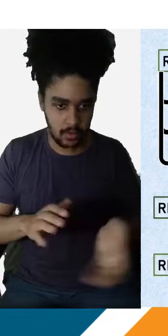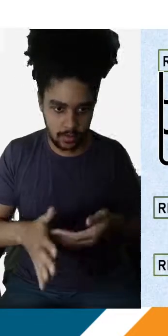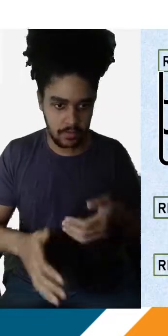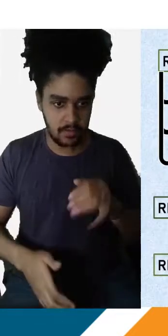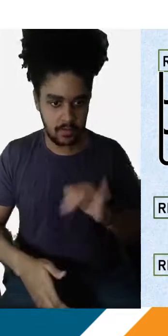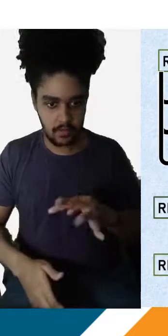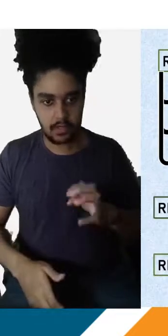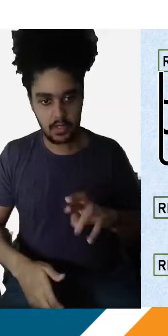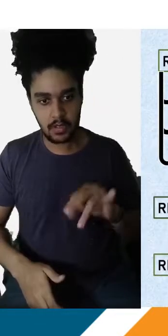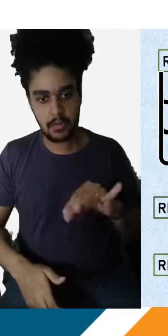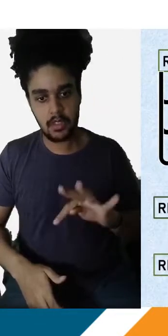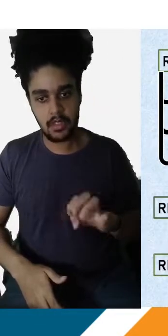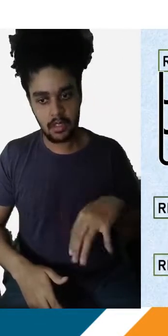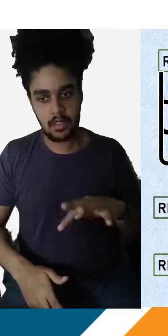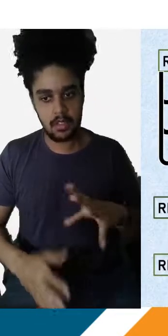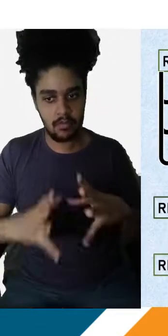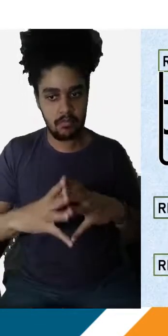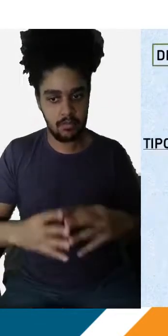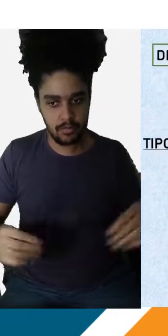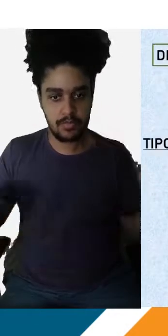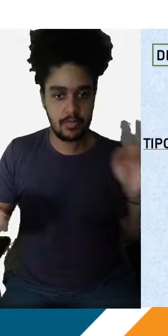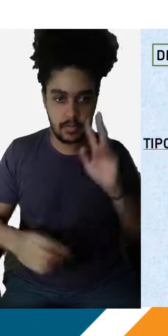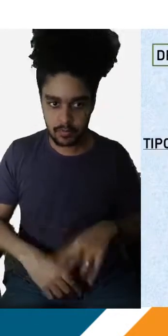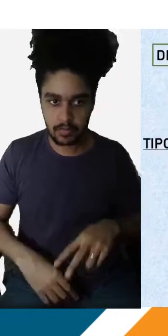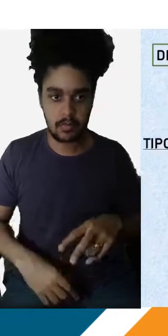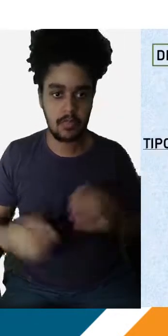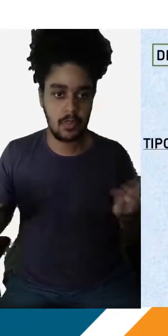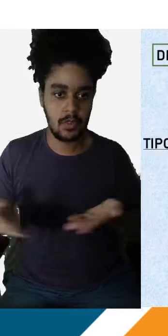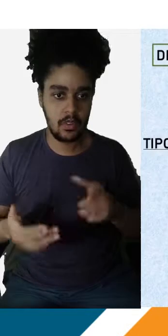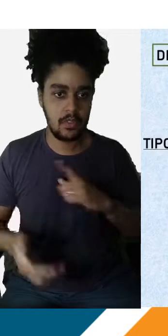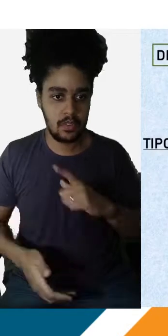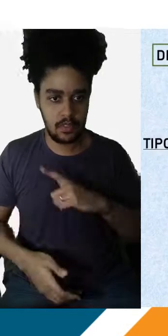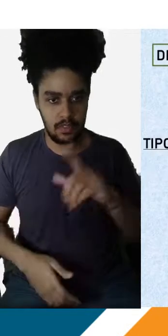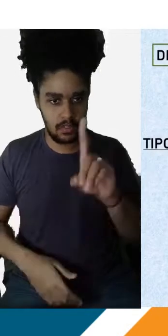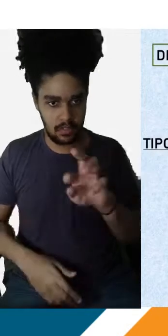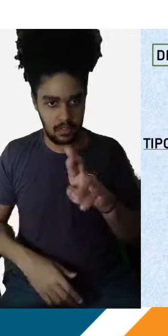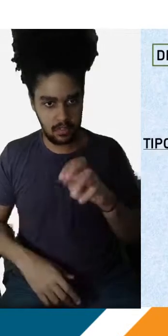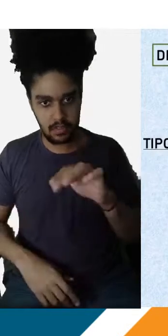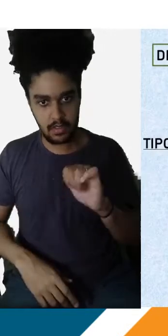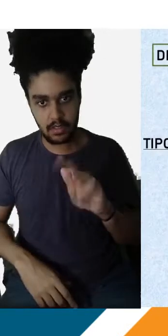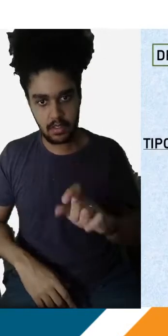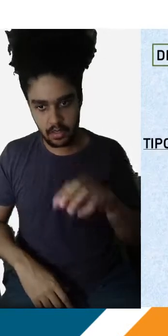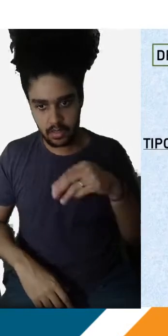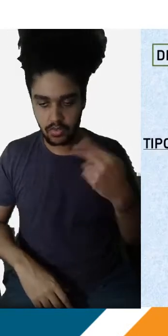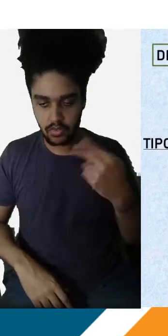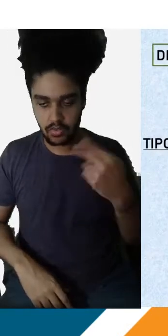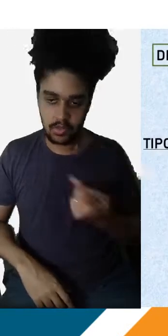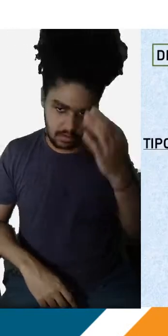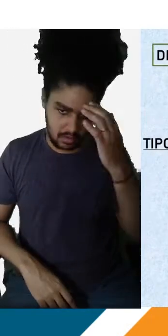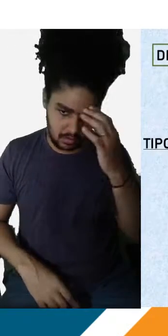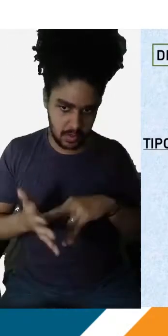ele desaparece. Visto isso, vamos agora para a drenagem. A drenagem a gente sabe que